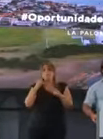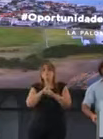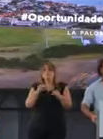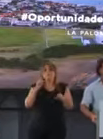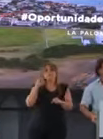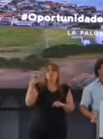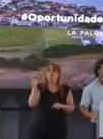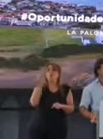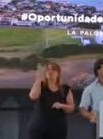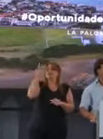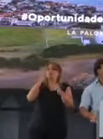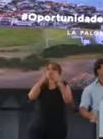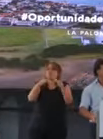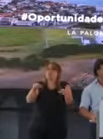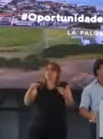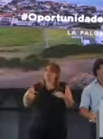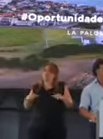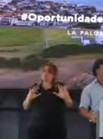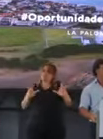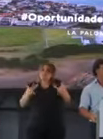concepto distinto a la libertad.